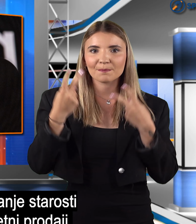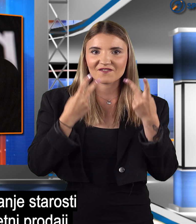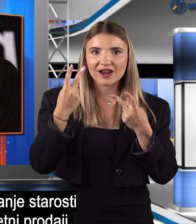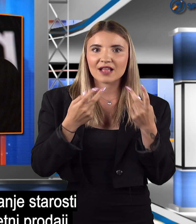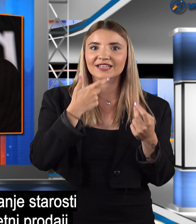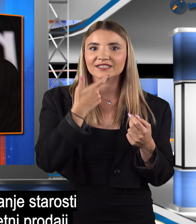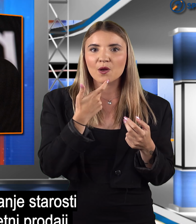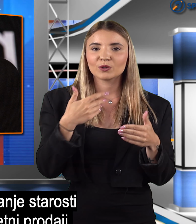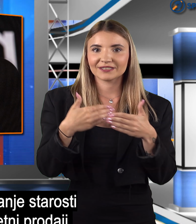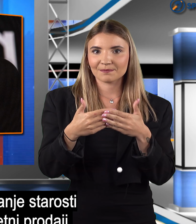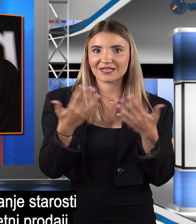pri spletni prodaji.